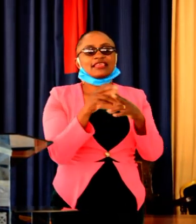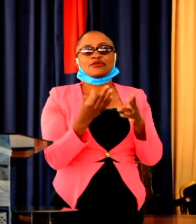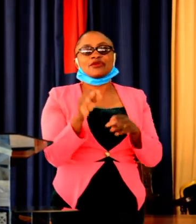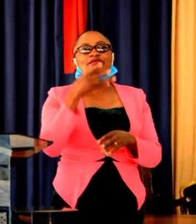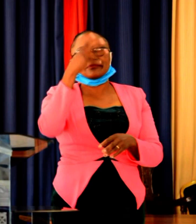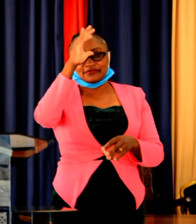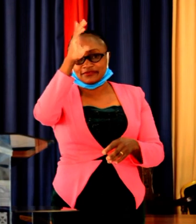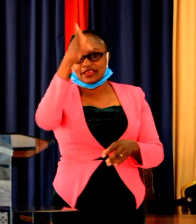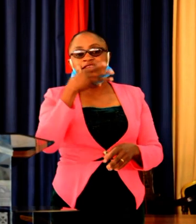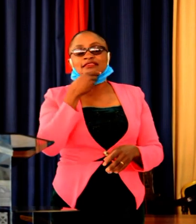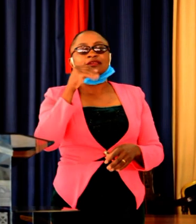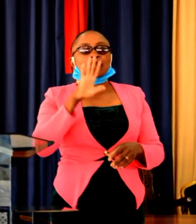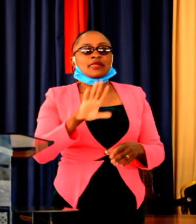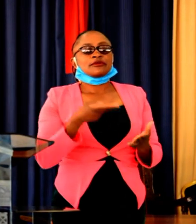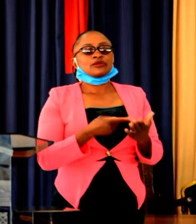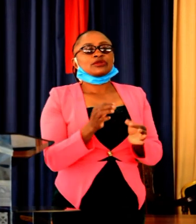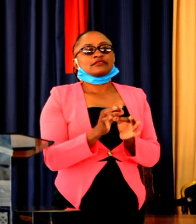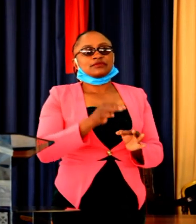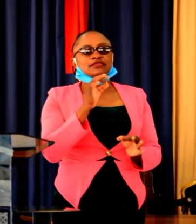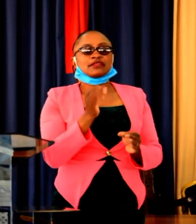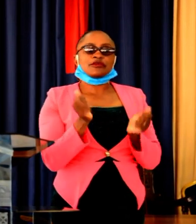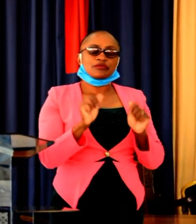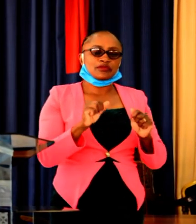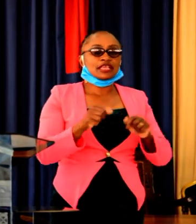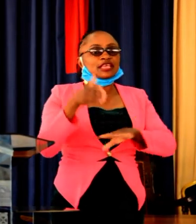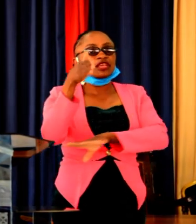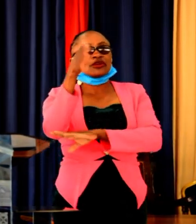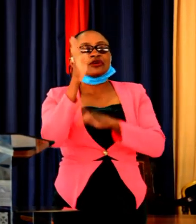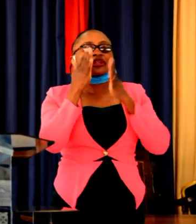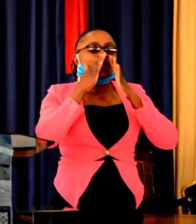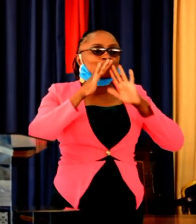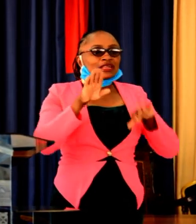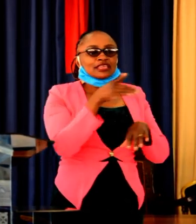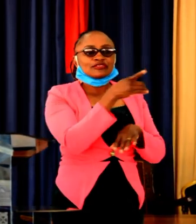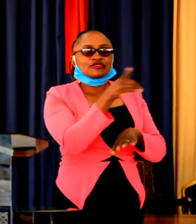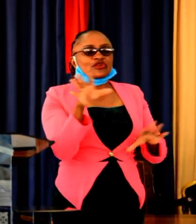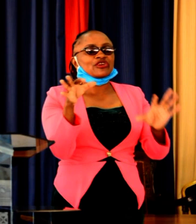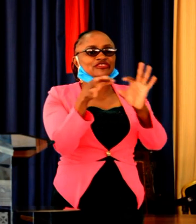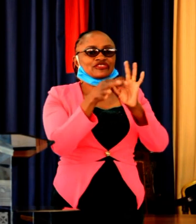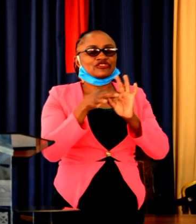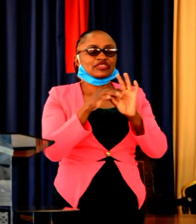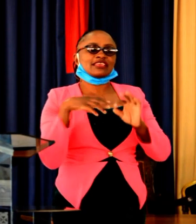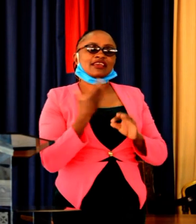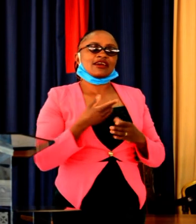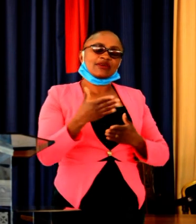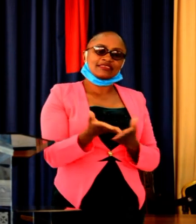Roho Mtakatifu. Mungu awabariki sana kwa kushiriki katika ibada yetu, na bado